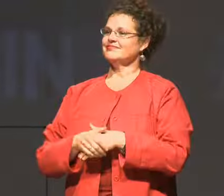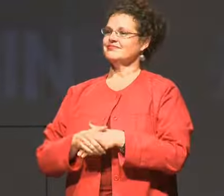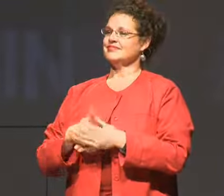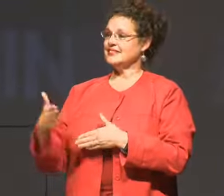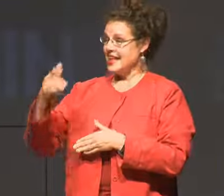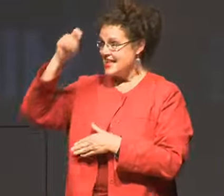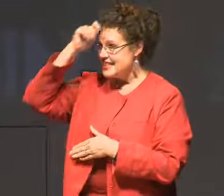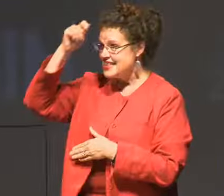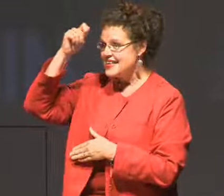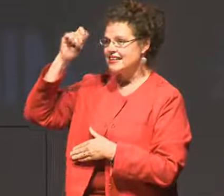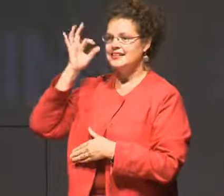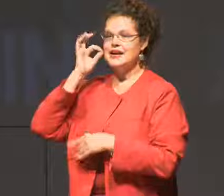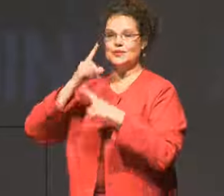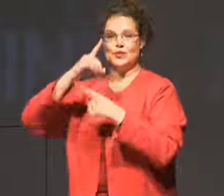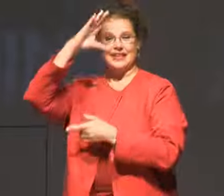Guten Tag,